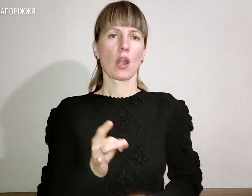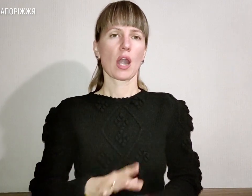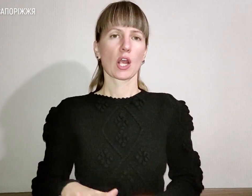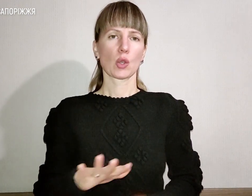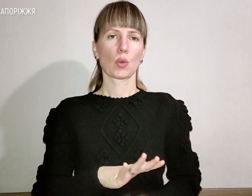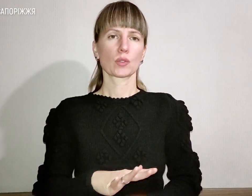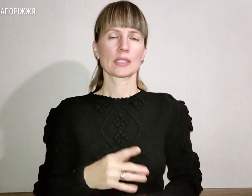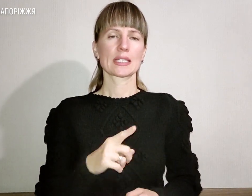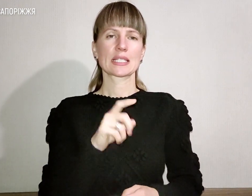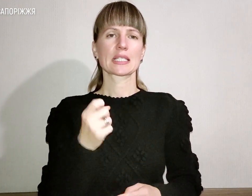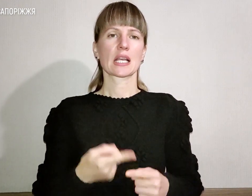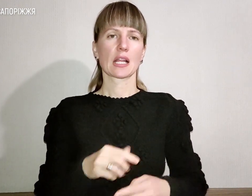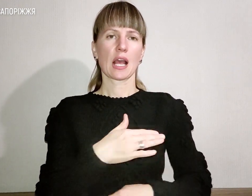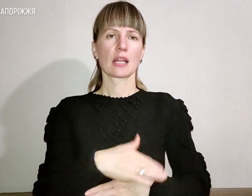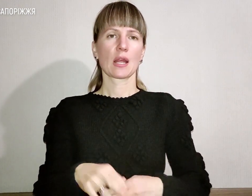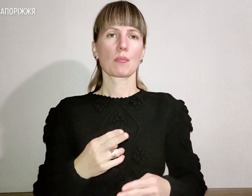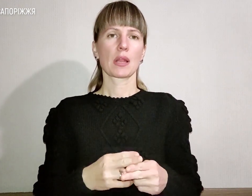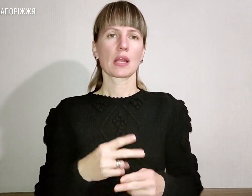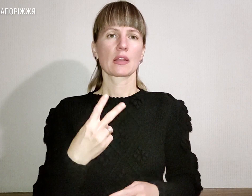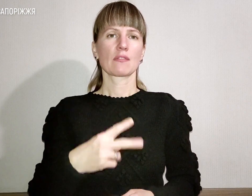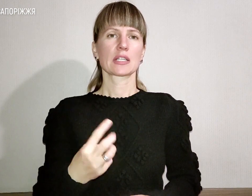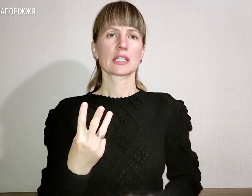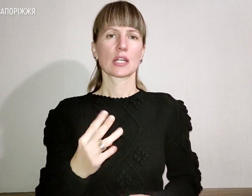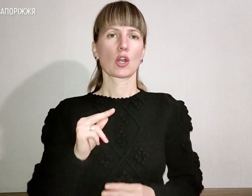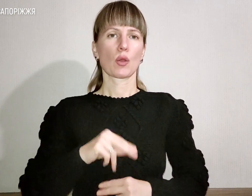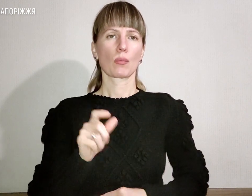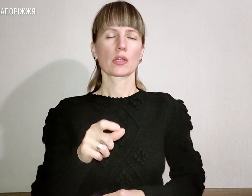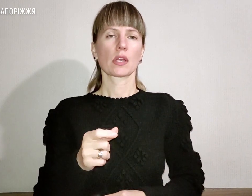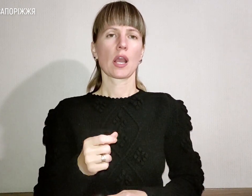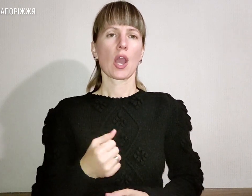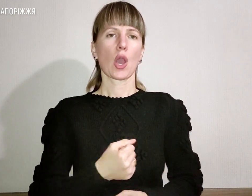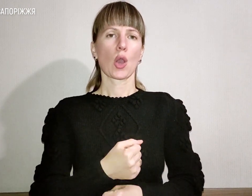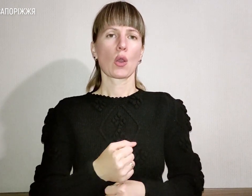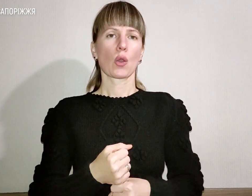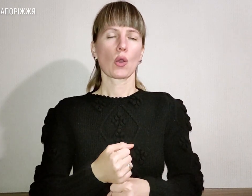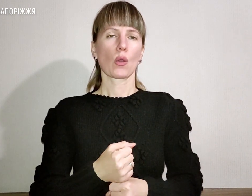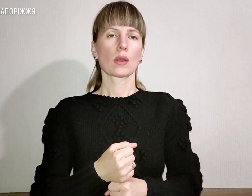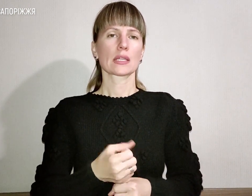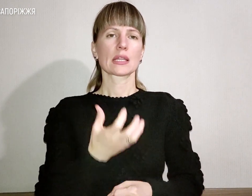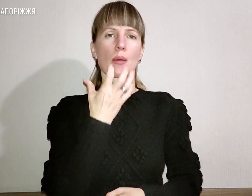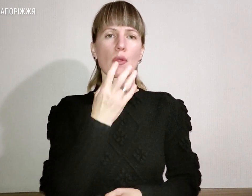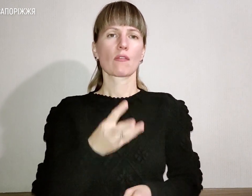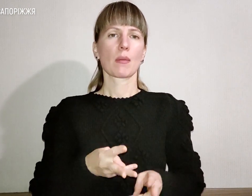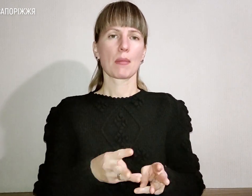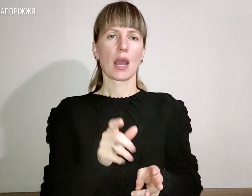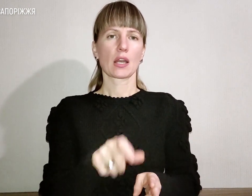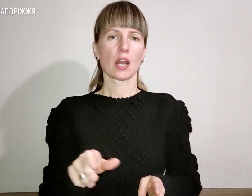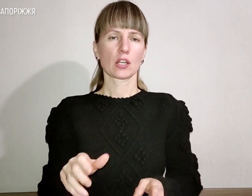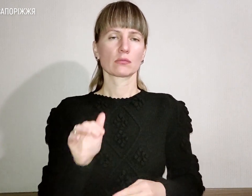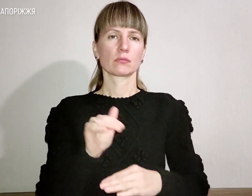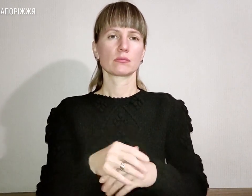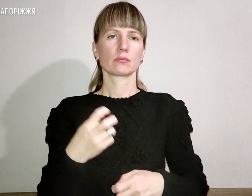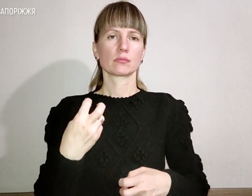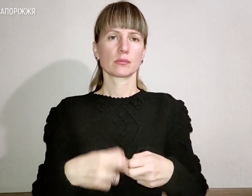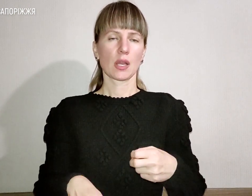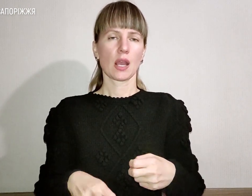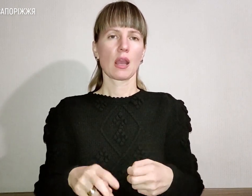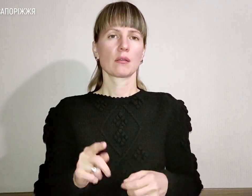Саме за цією адресою Металургів 23 робітники концерну «Міські теплові мережі» виявили пошкодження теплотраси, дісталися до них та